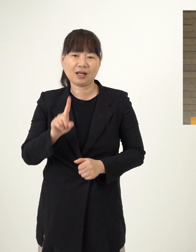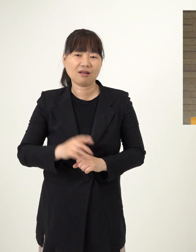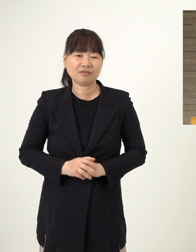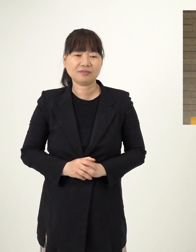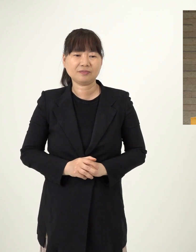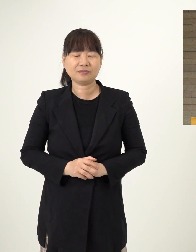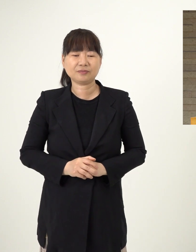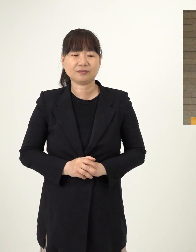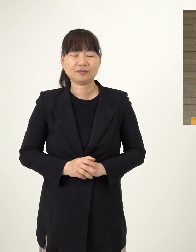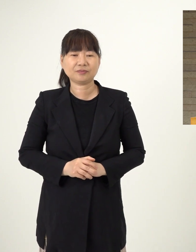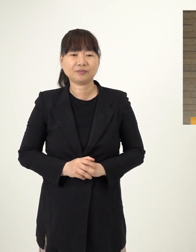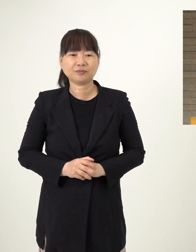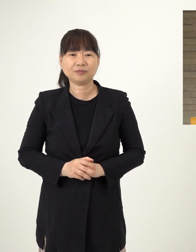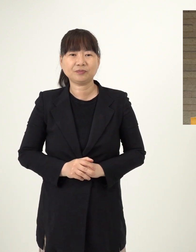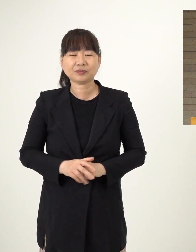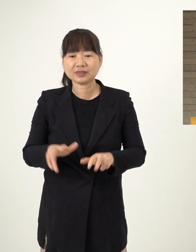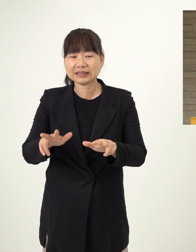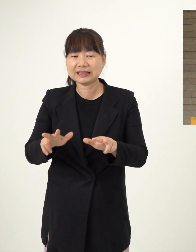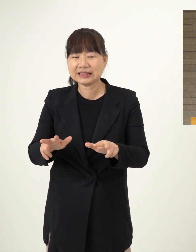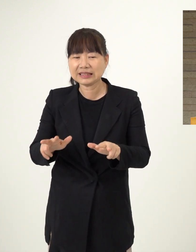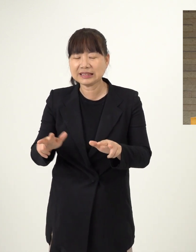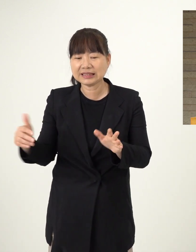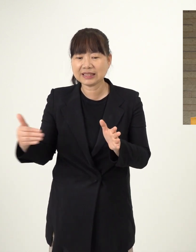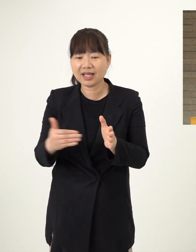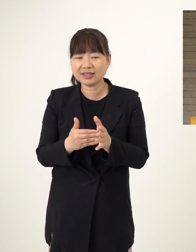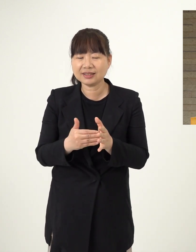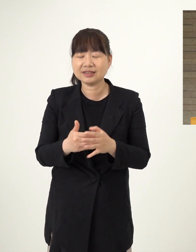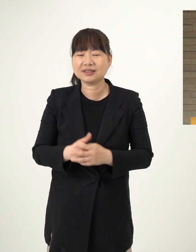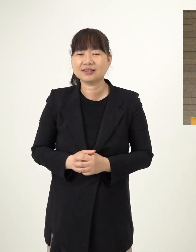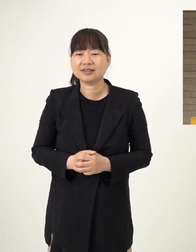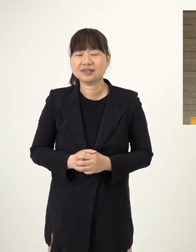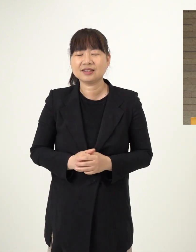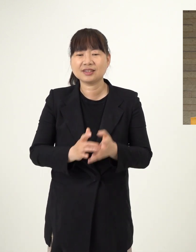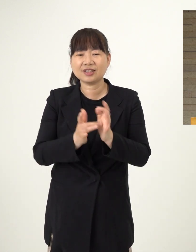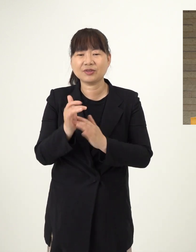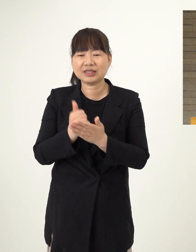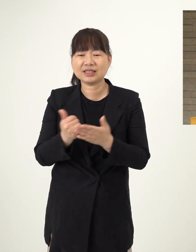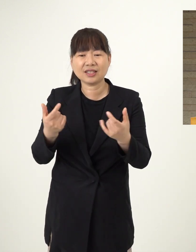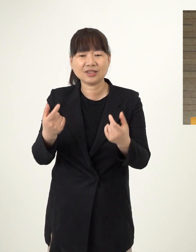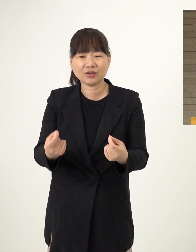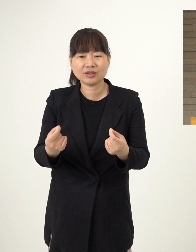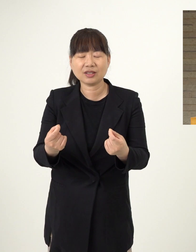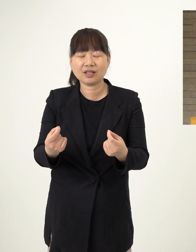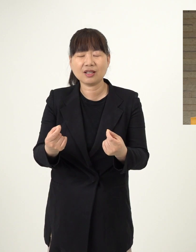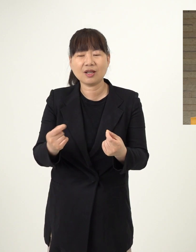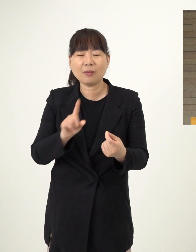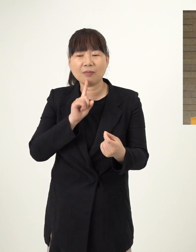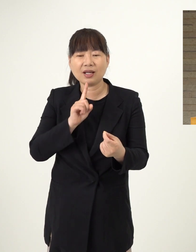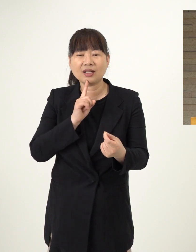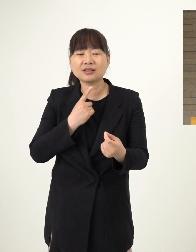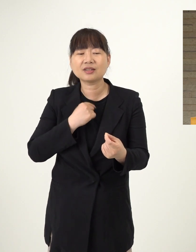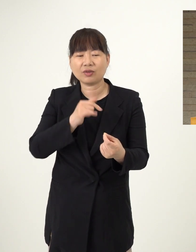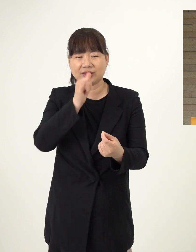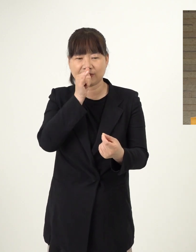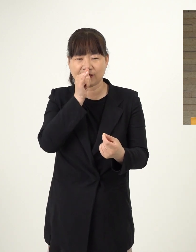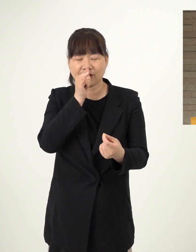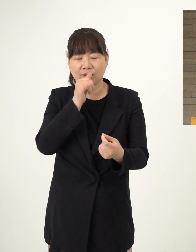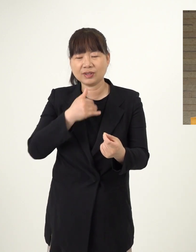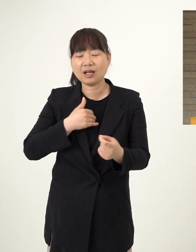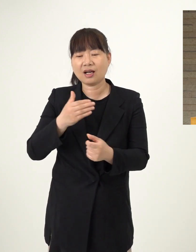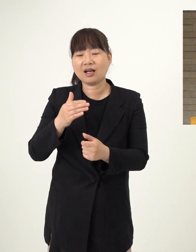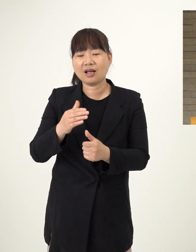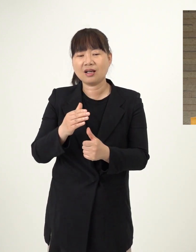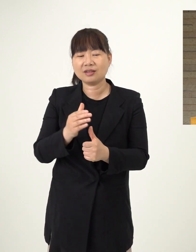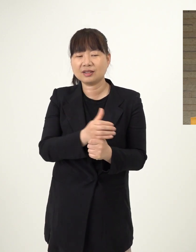앞을 보실까요? 지금까지는 몇 차례에 걸쳐서 예수님이 이렇게는 얘기하셨어요. 내가